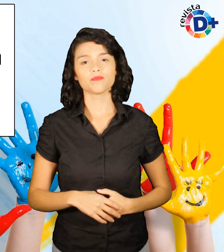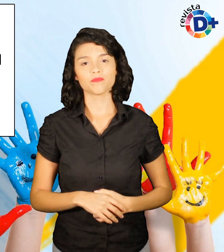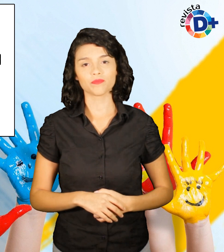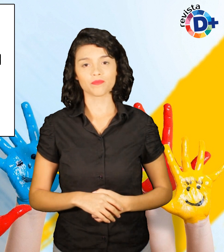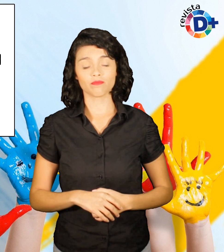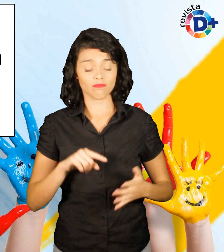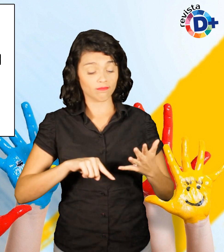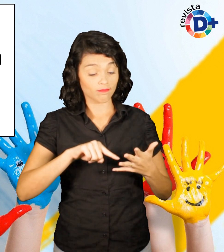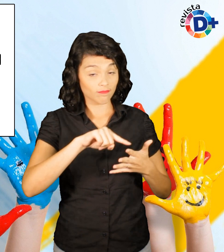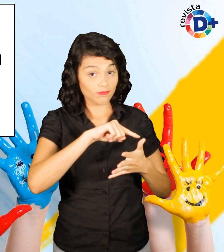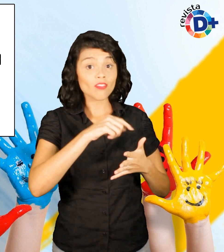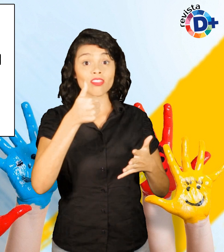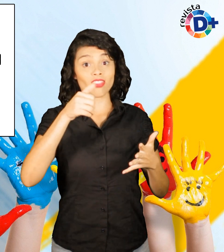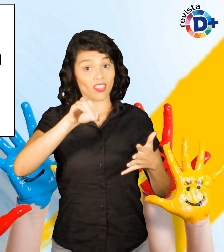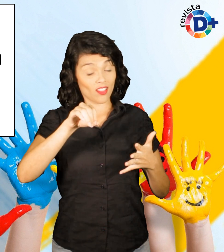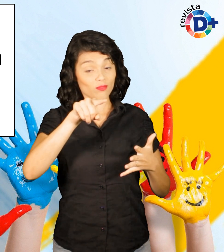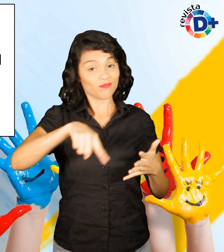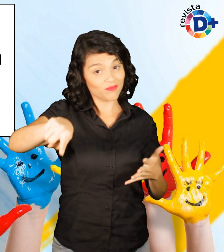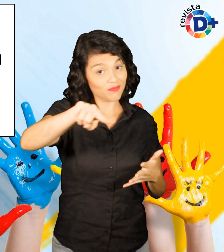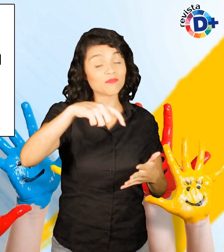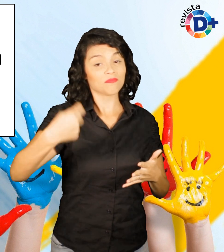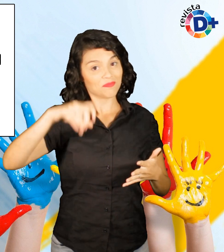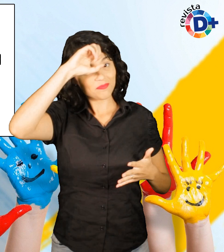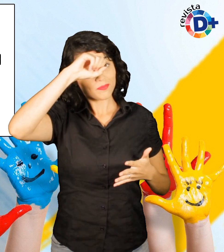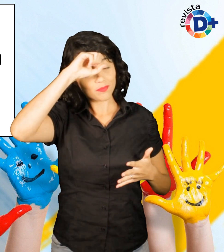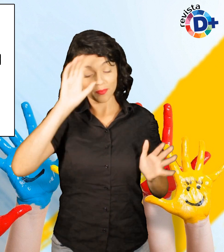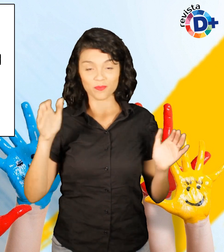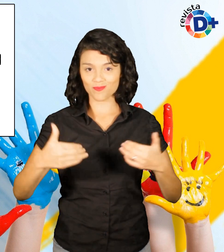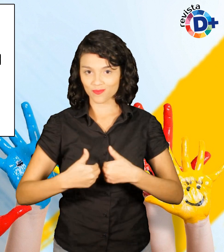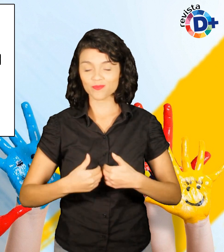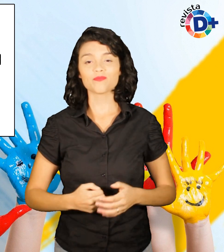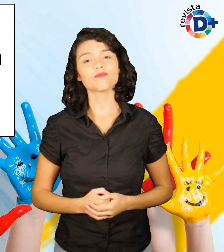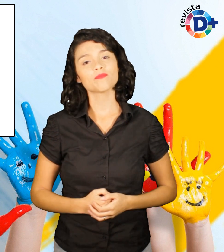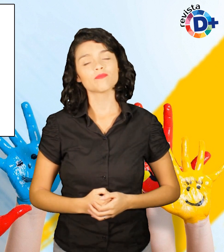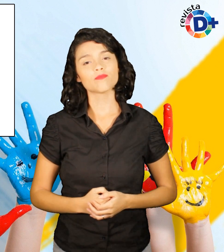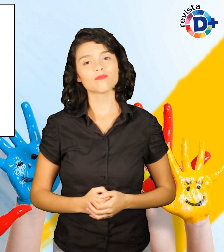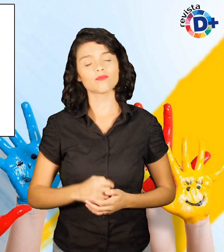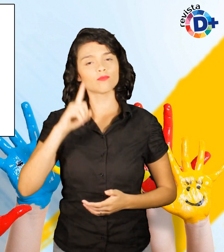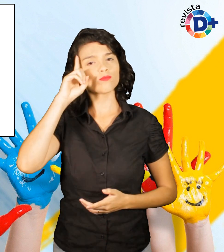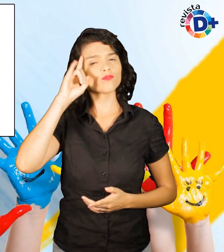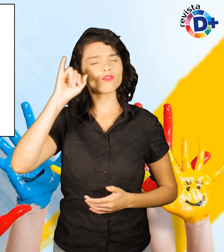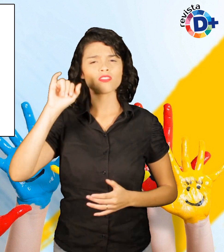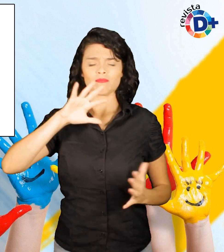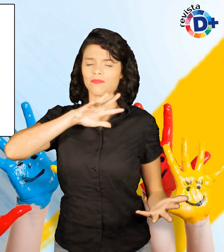10 coisas que você precisa saber sobre o autismo. O Dia Mundial da Conscientização do